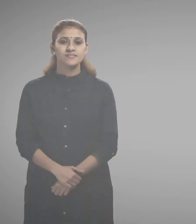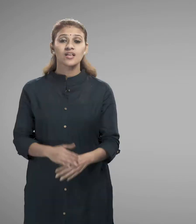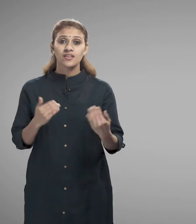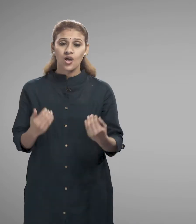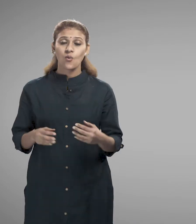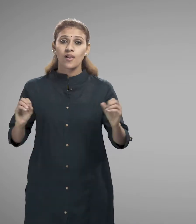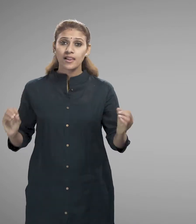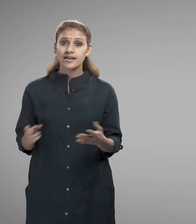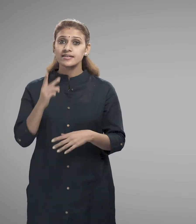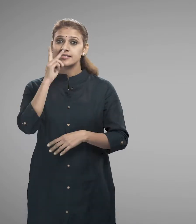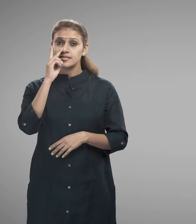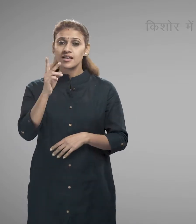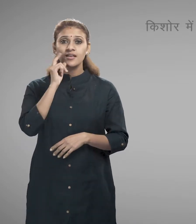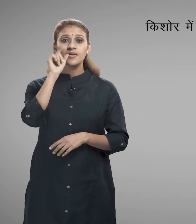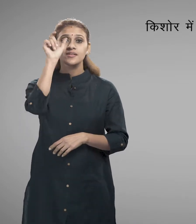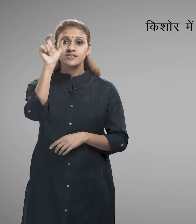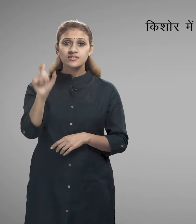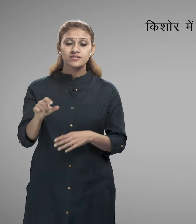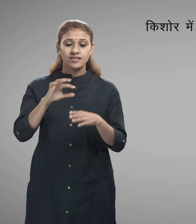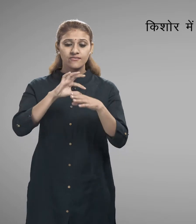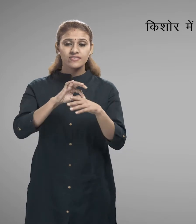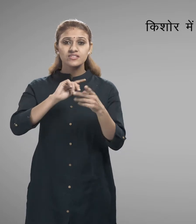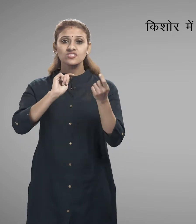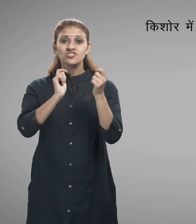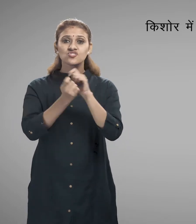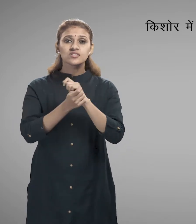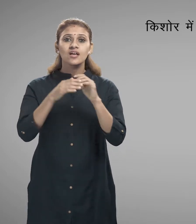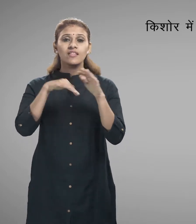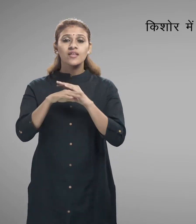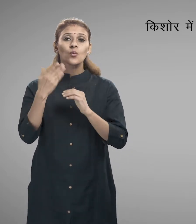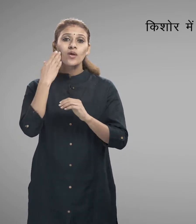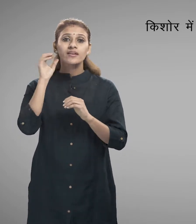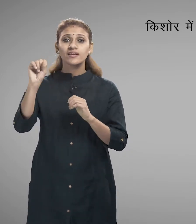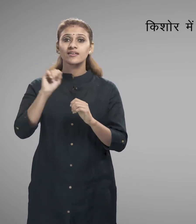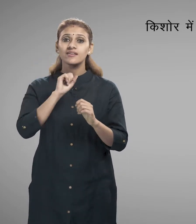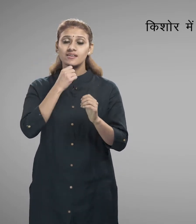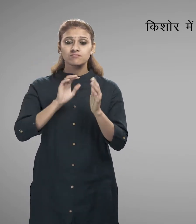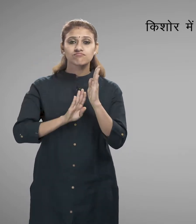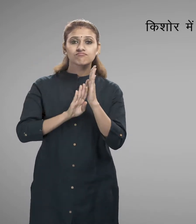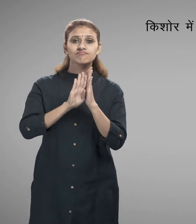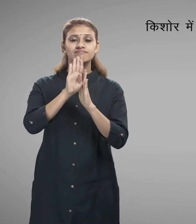आइए देखें कि किशोर में बड़े होते हुए क्या शारीरिक बदलाव आते हैं।